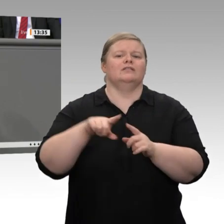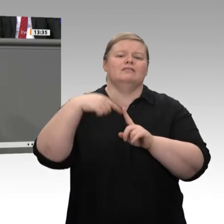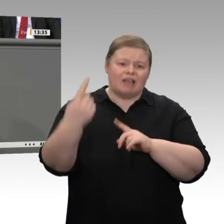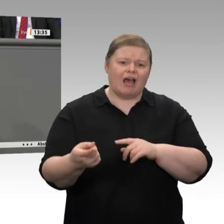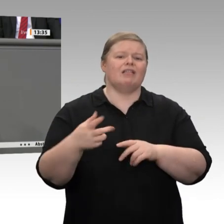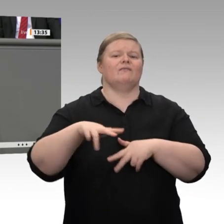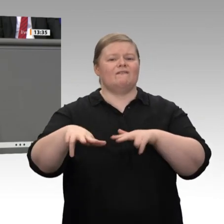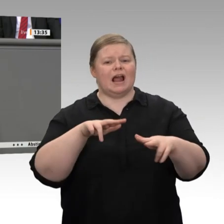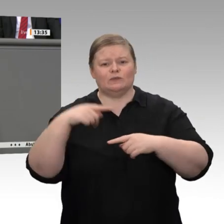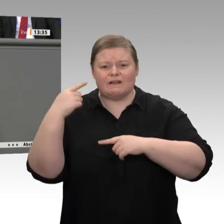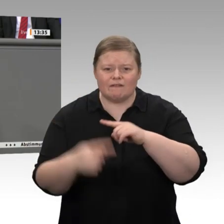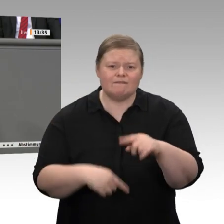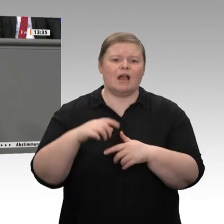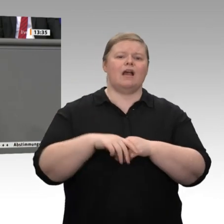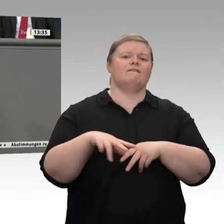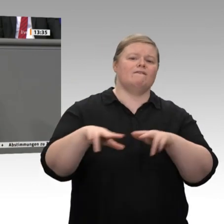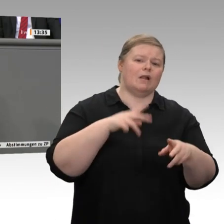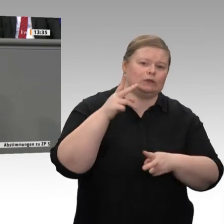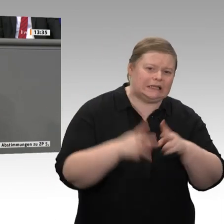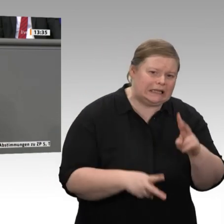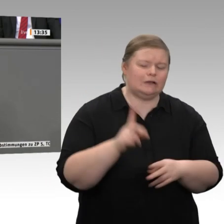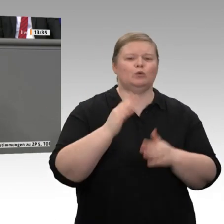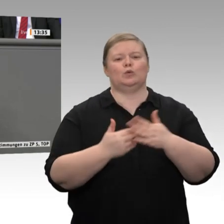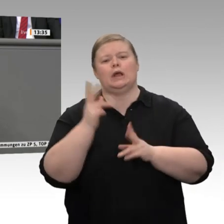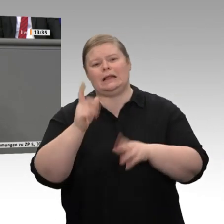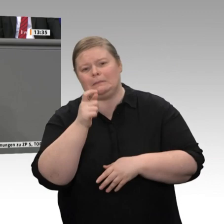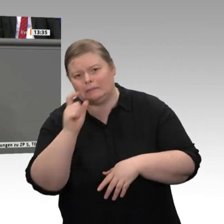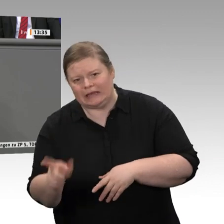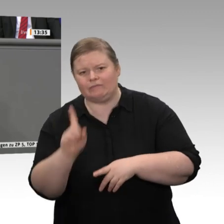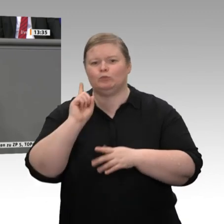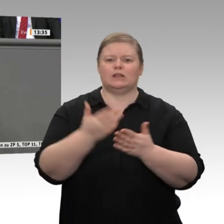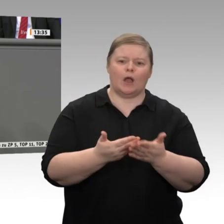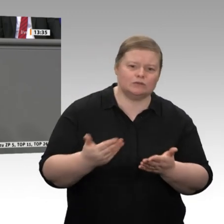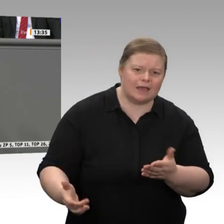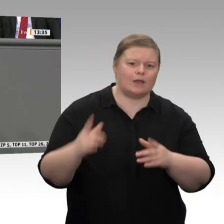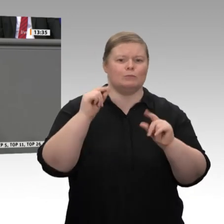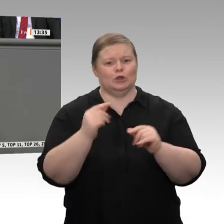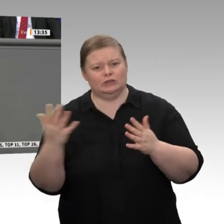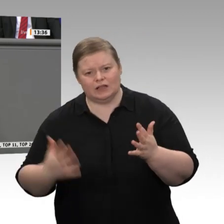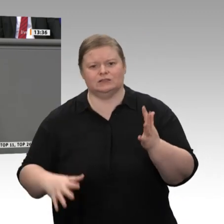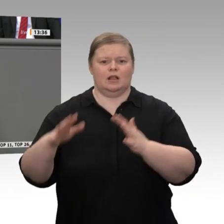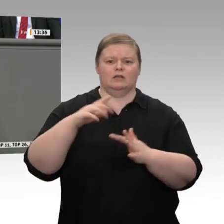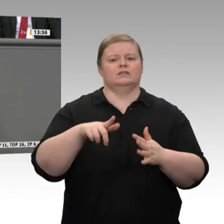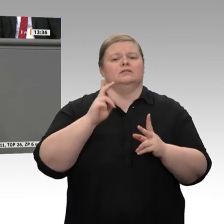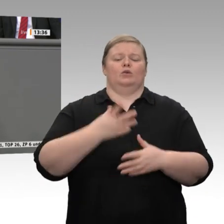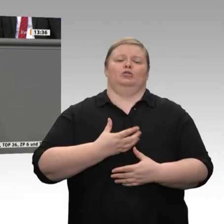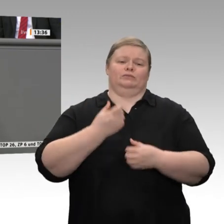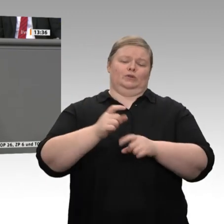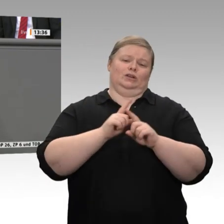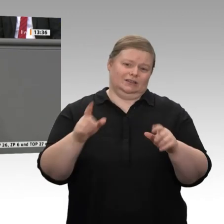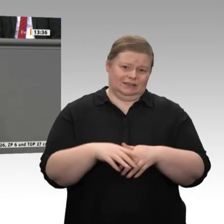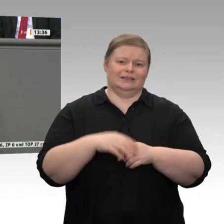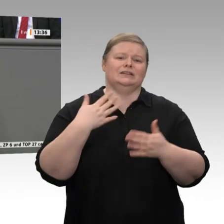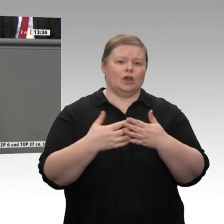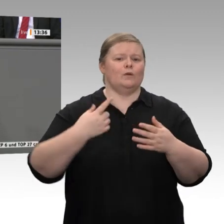müssen, und das finden wir nicht überzeugend, sondern wir knüpfen an einen schon jetzt bestehenden gesetzlichen Anspruch an in § 15.